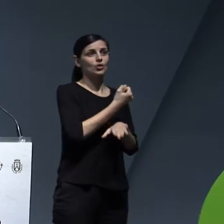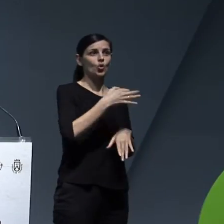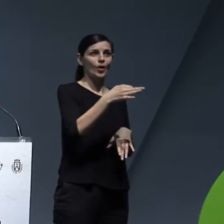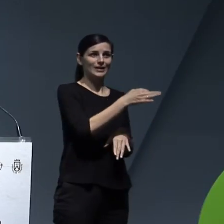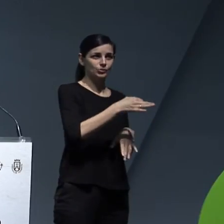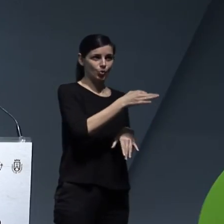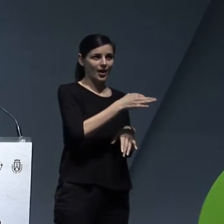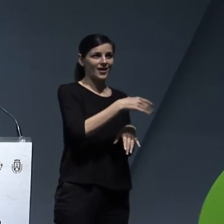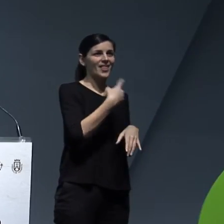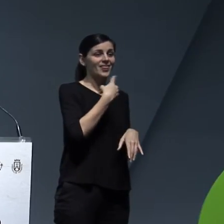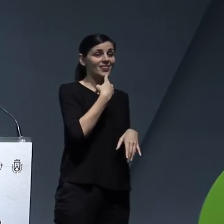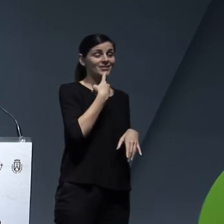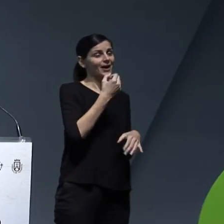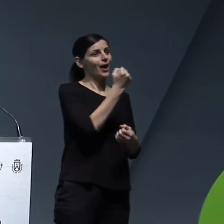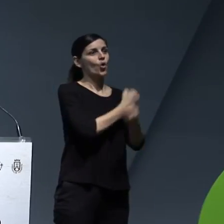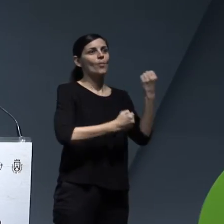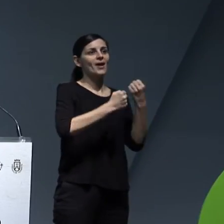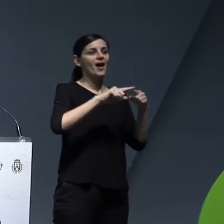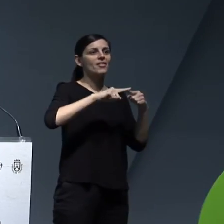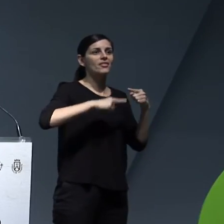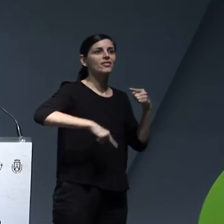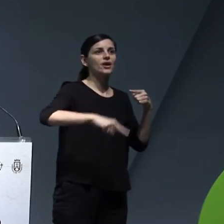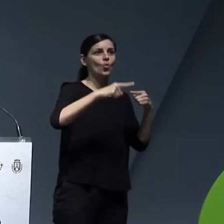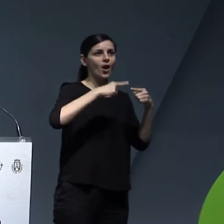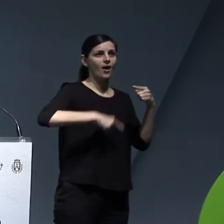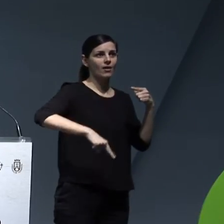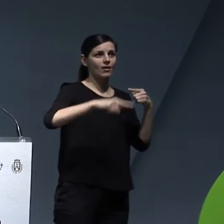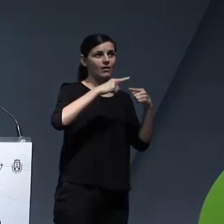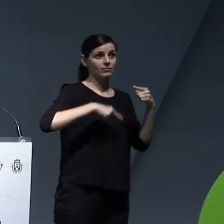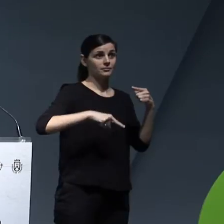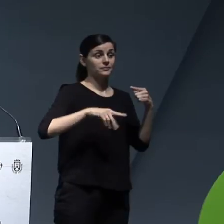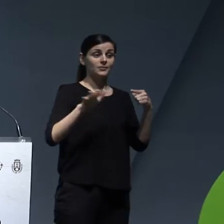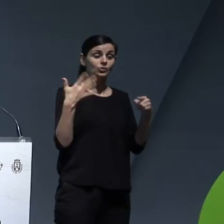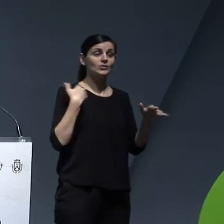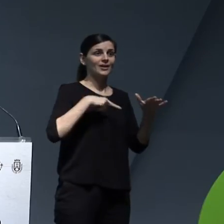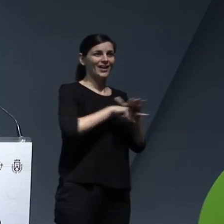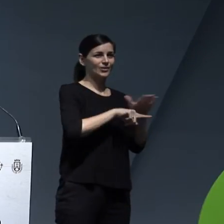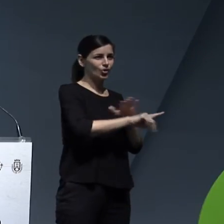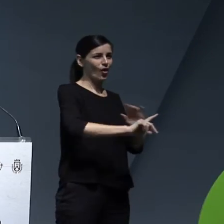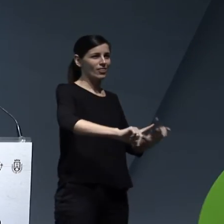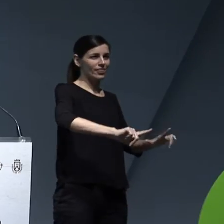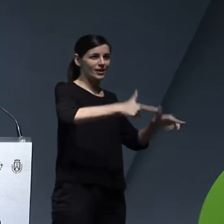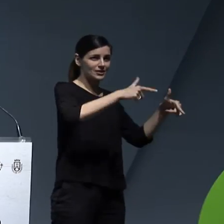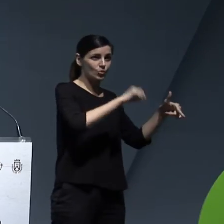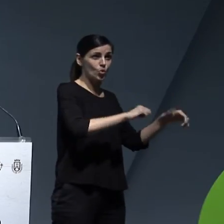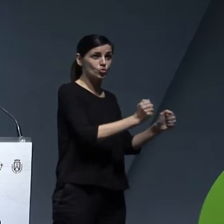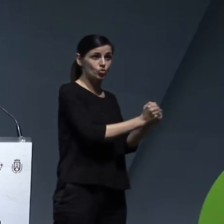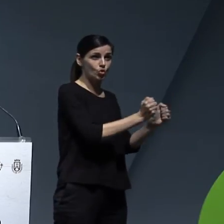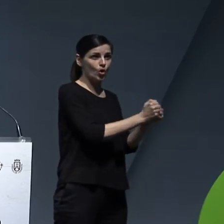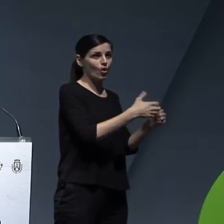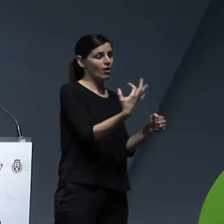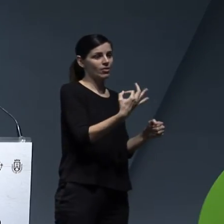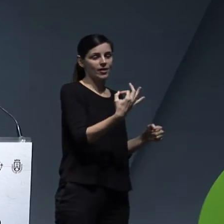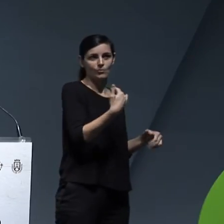economía circular. La gestión de los residuos sólidos se tendrá que vincular en este futuro, ya